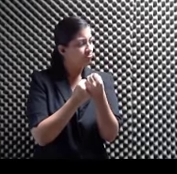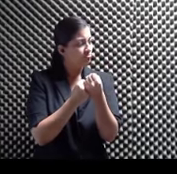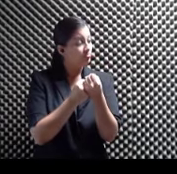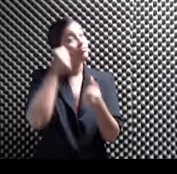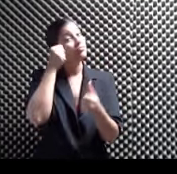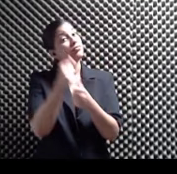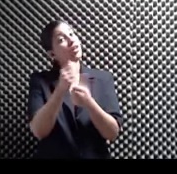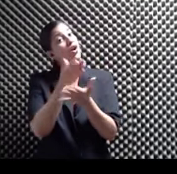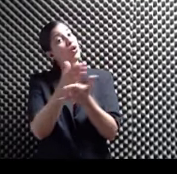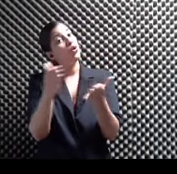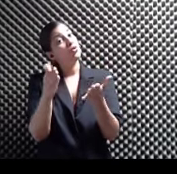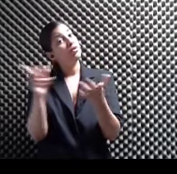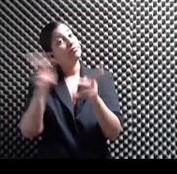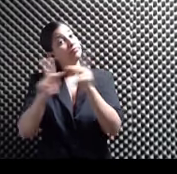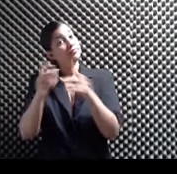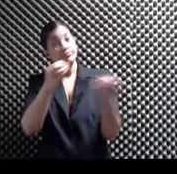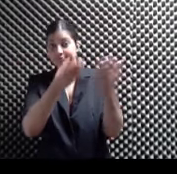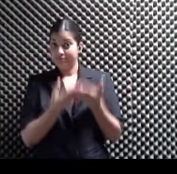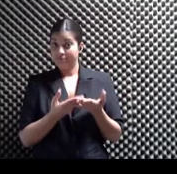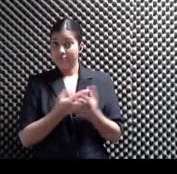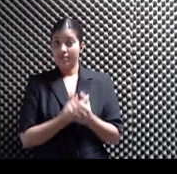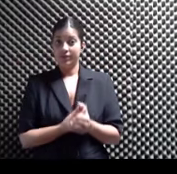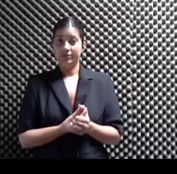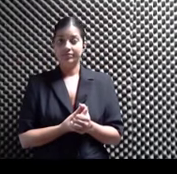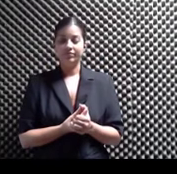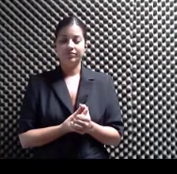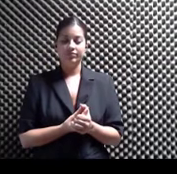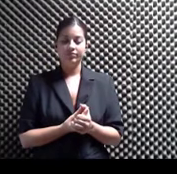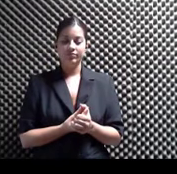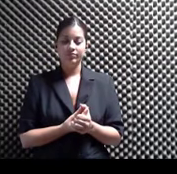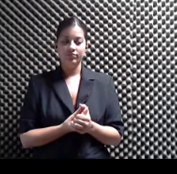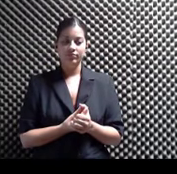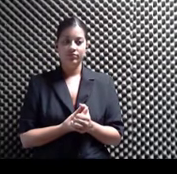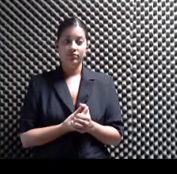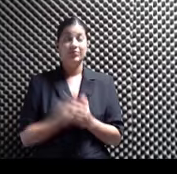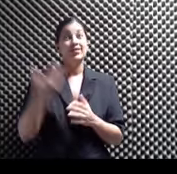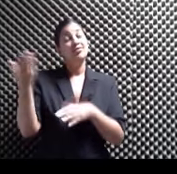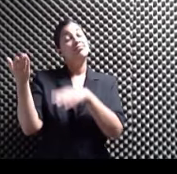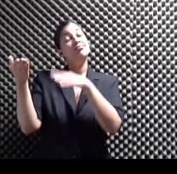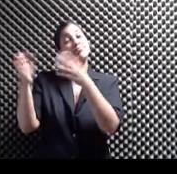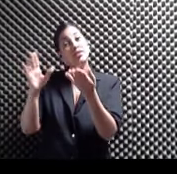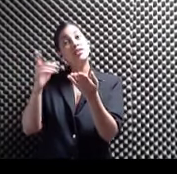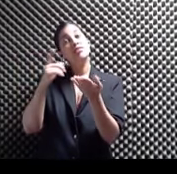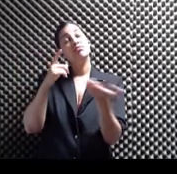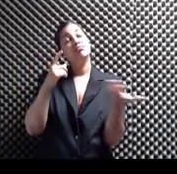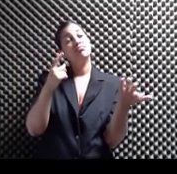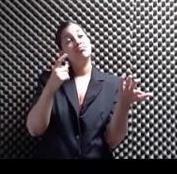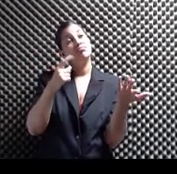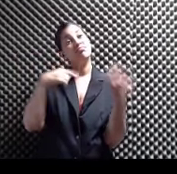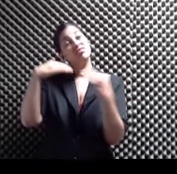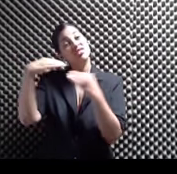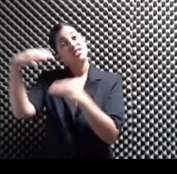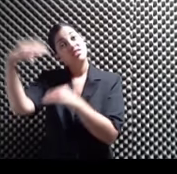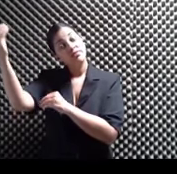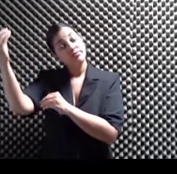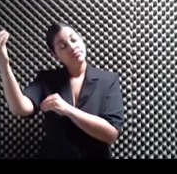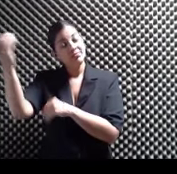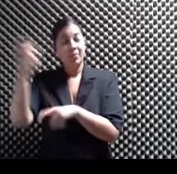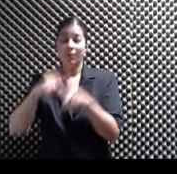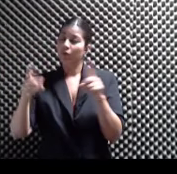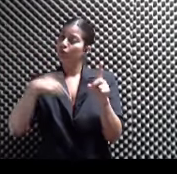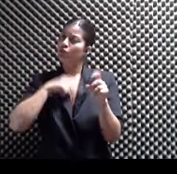que estos seres traen, que se nos van en el momento que se tienen que ir a descansar, y que tenemos el compromiso de